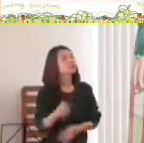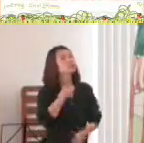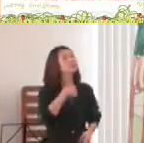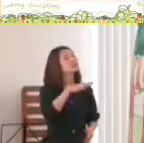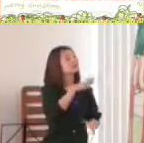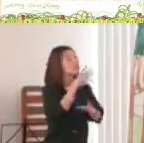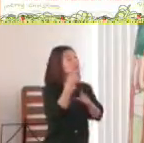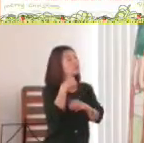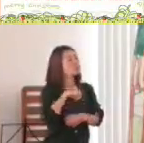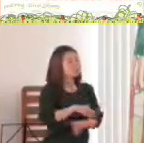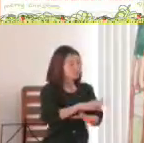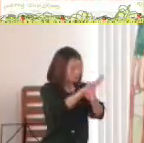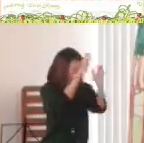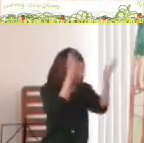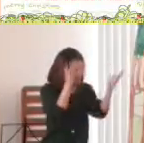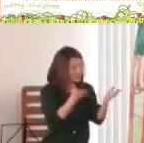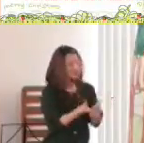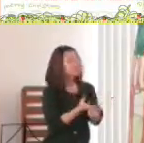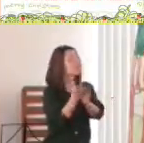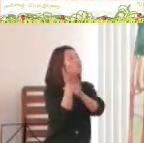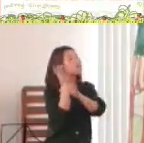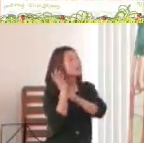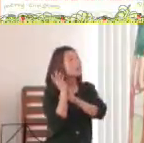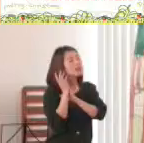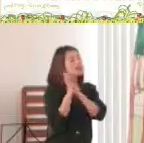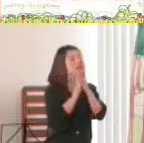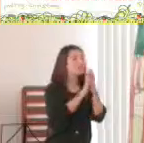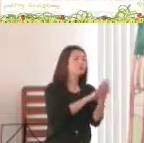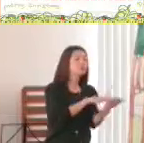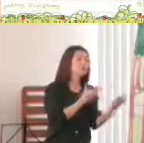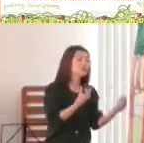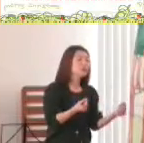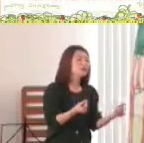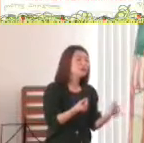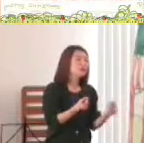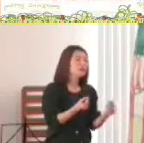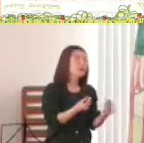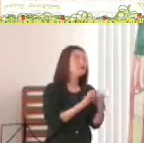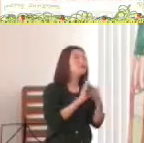ださった。だから安心して死ねる。